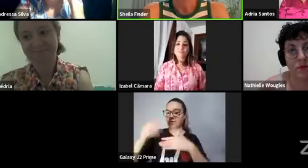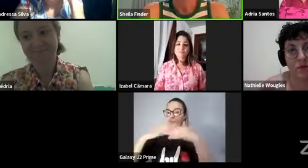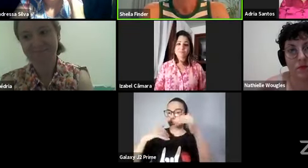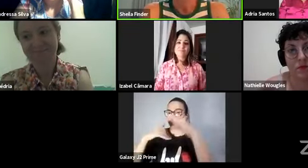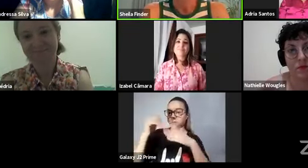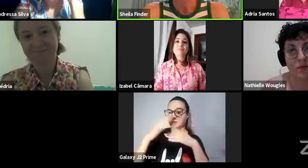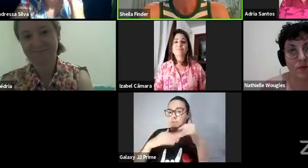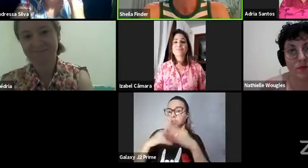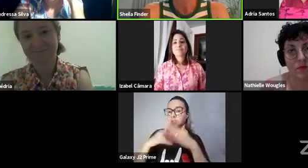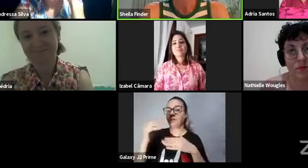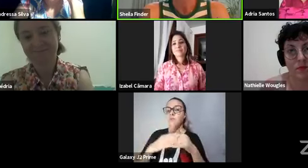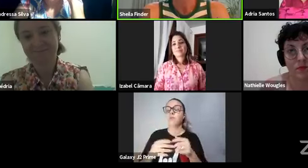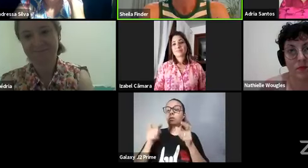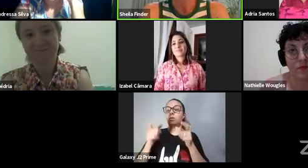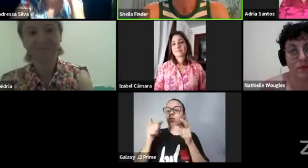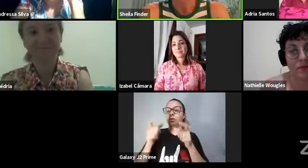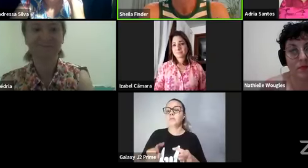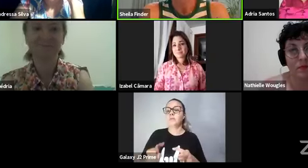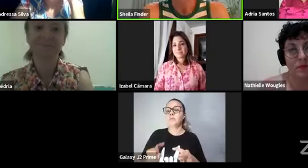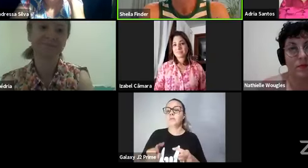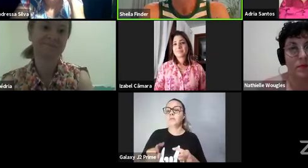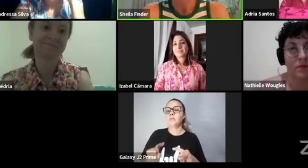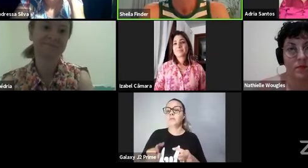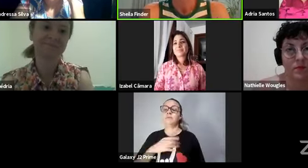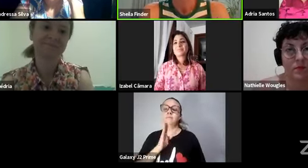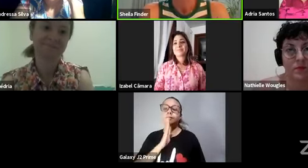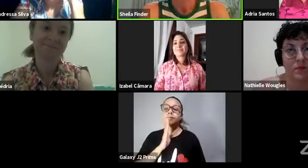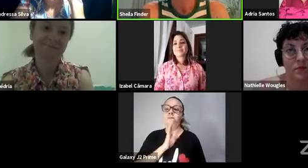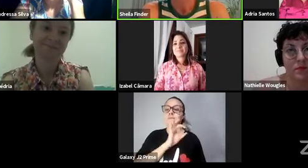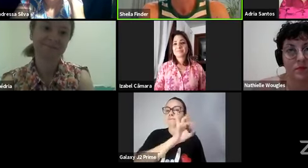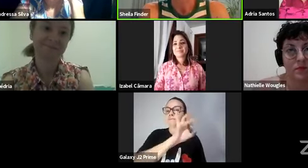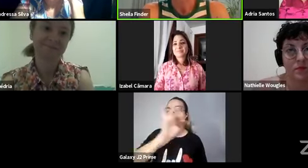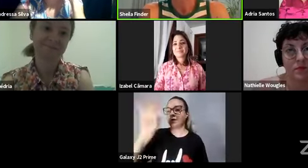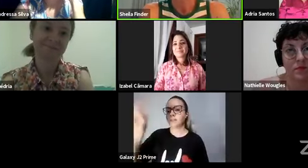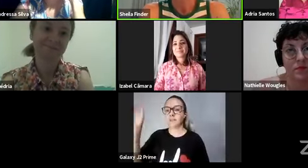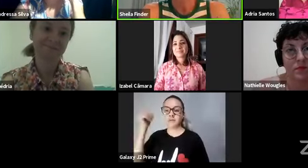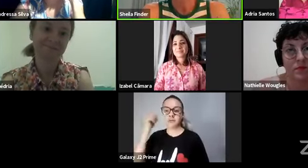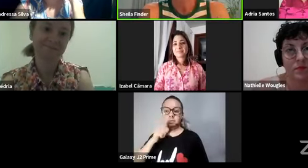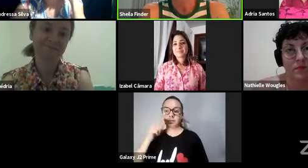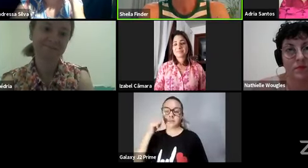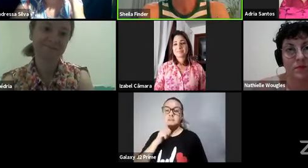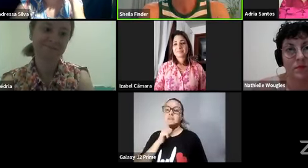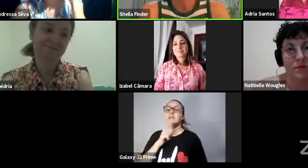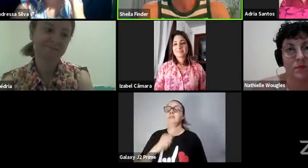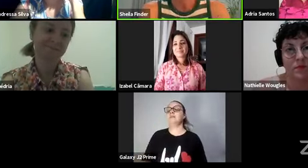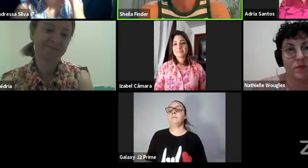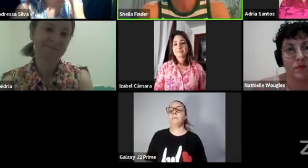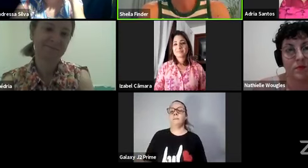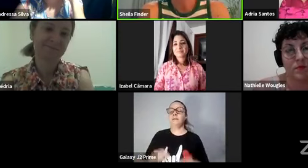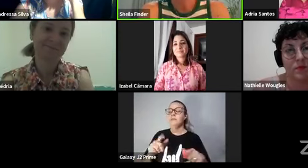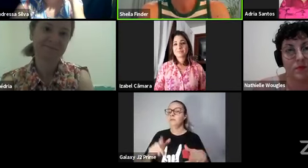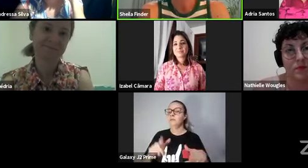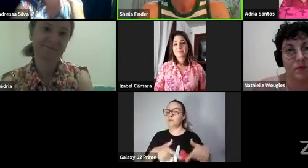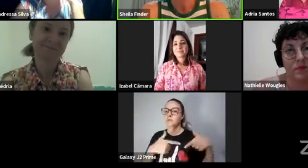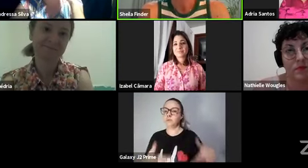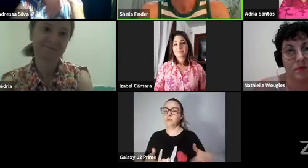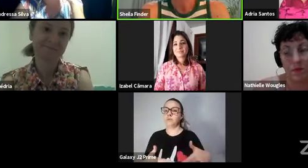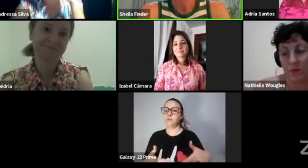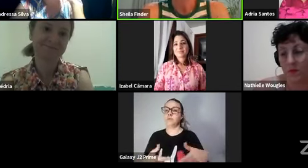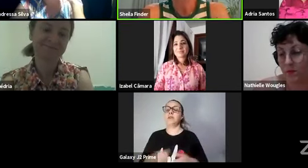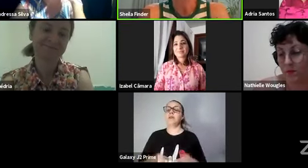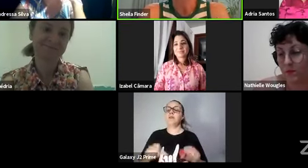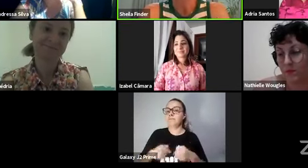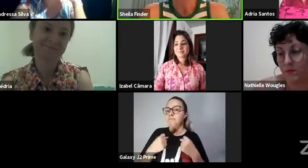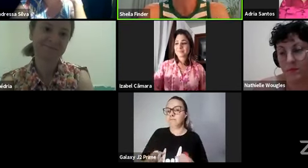eu pude conhecer várias mulheres guerreiras que jamais se deixaram desanimar,